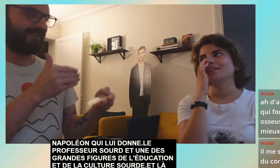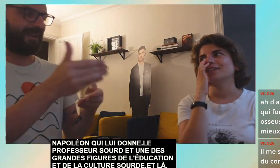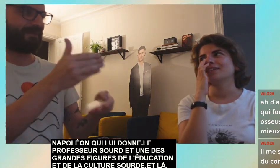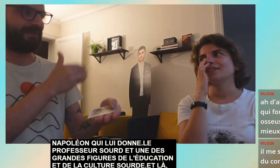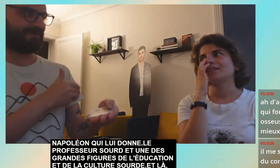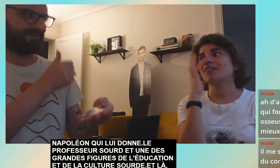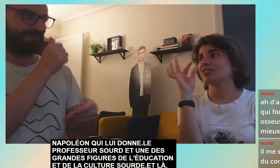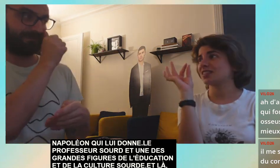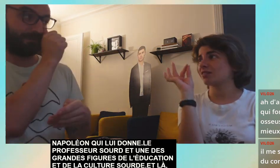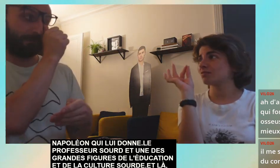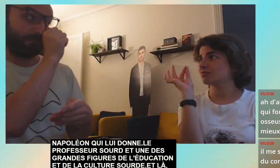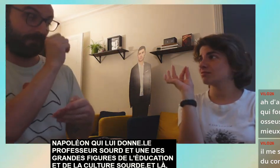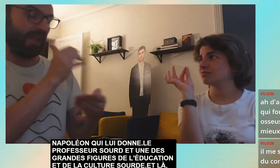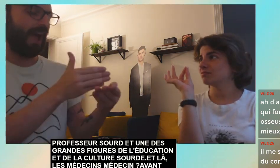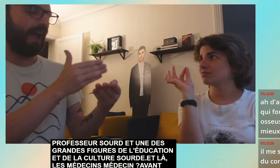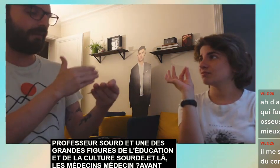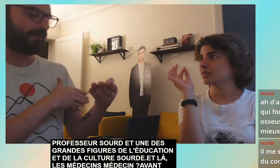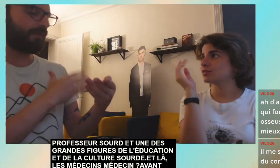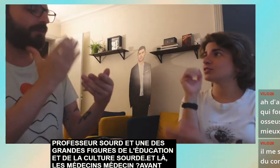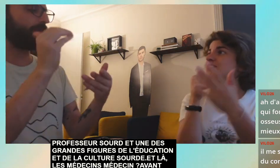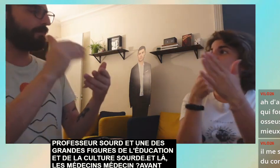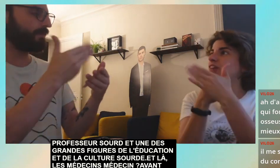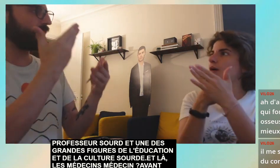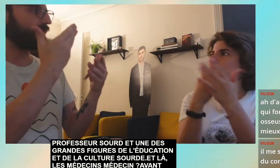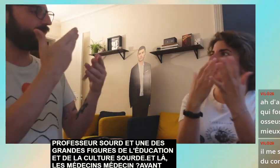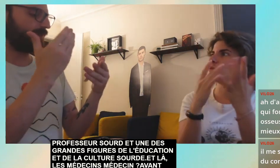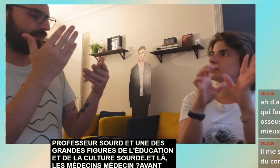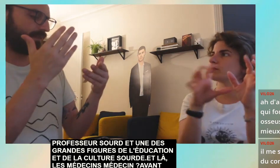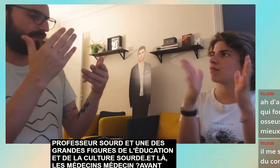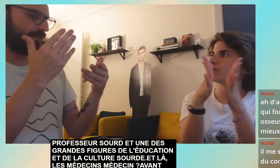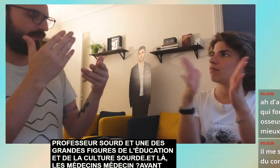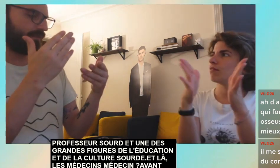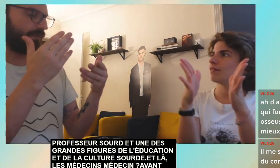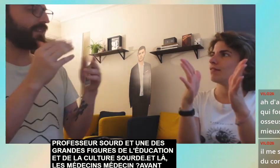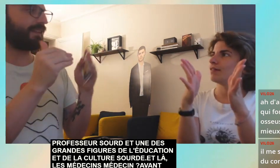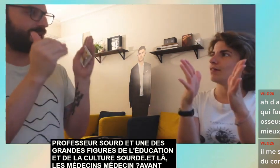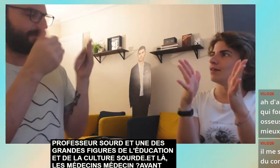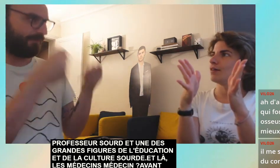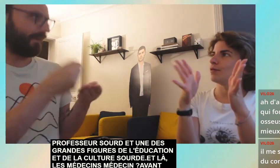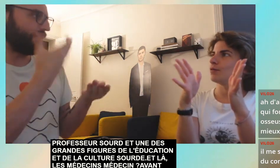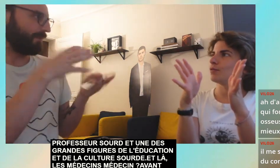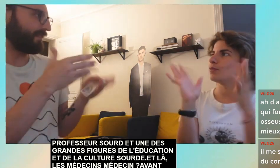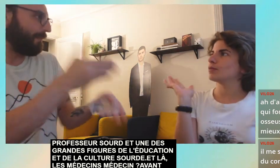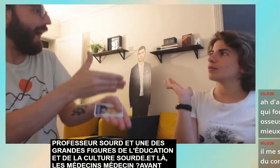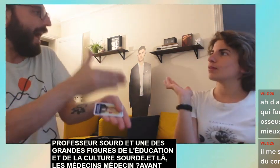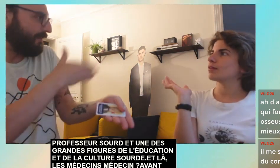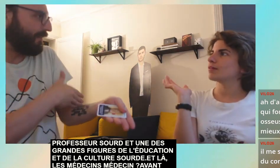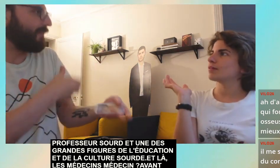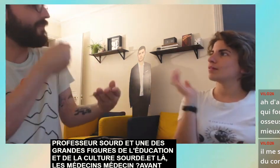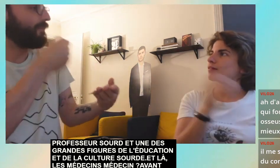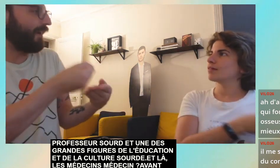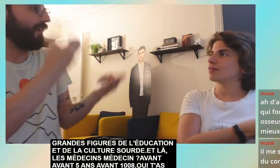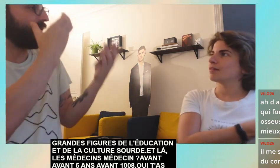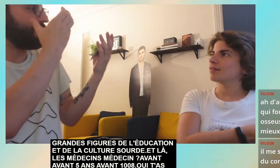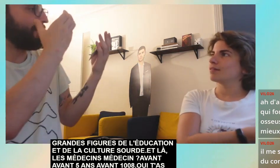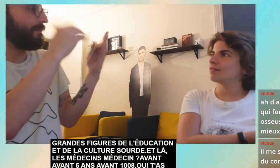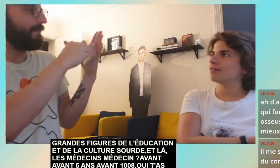Avant. À 25 ans? Avant. Il a dit fin 1800. Oui, t'as dit fin 1800, bah avant, fin